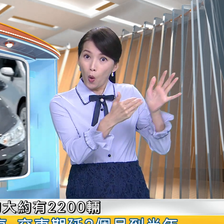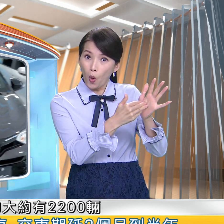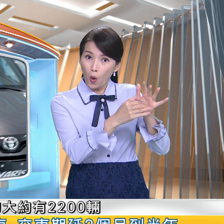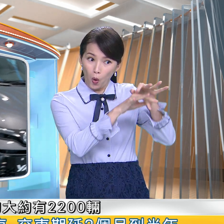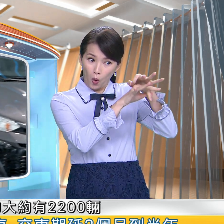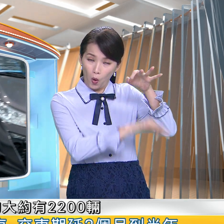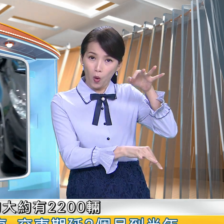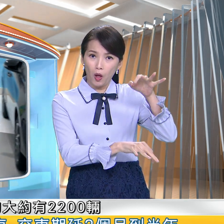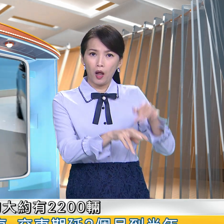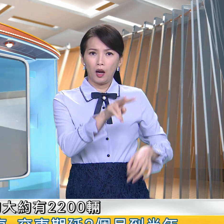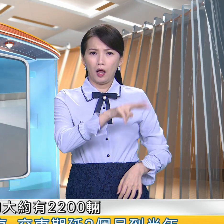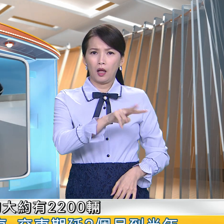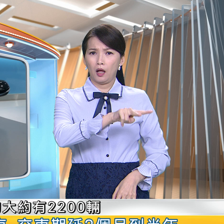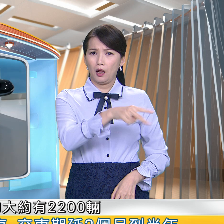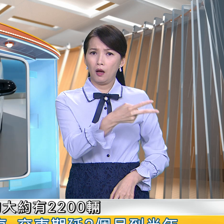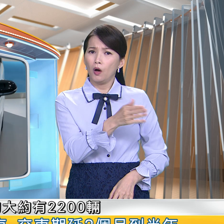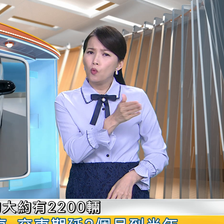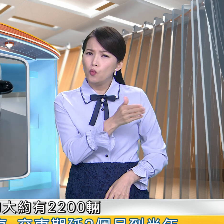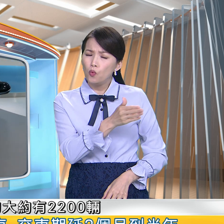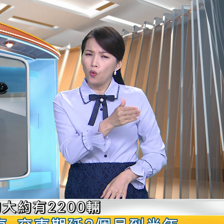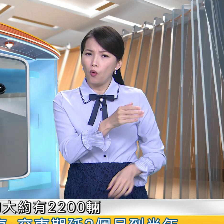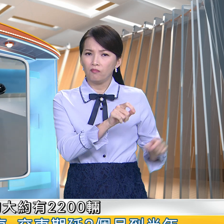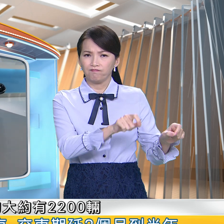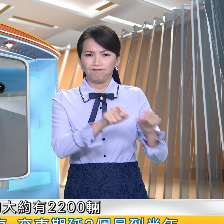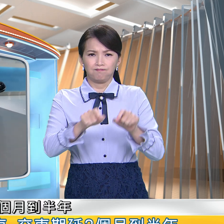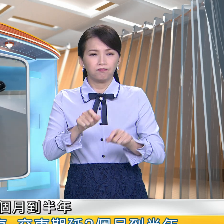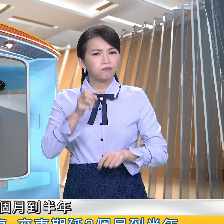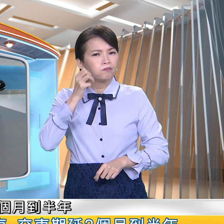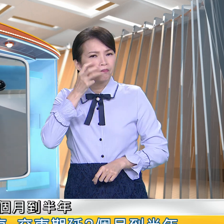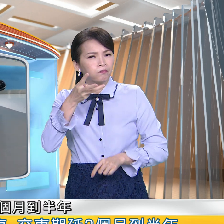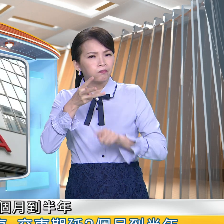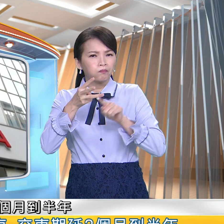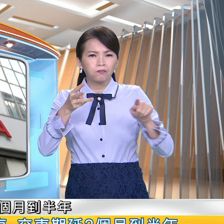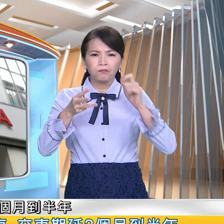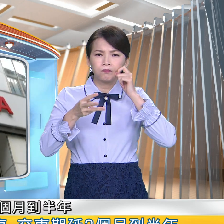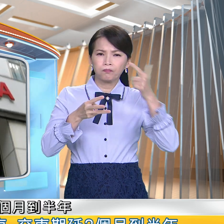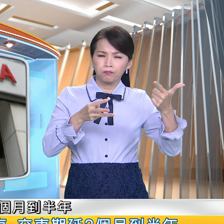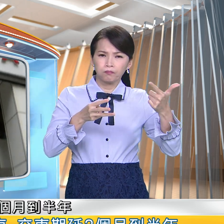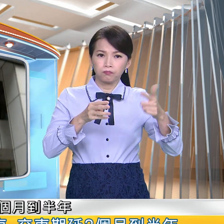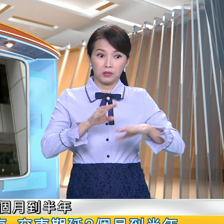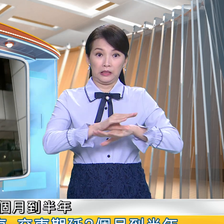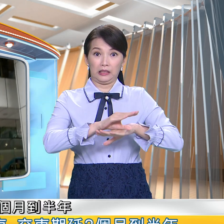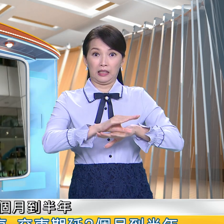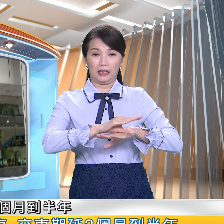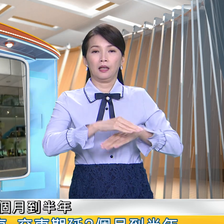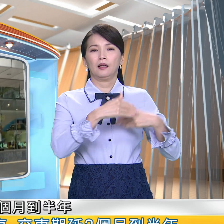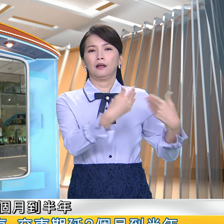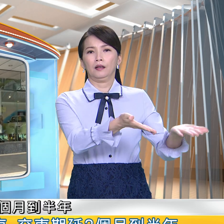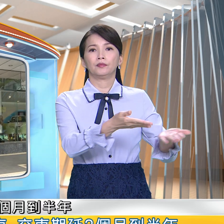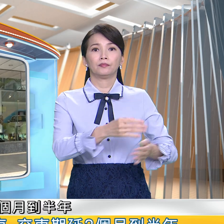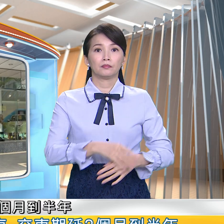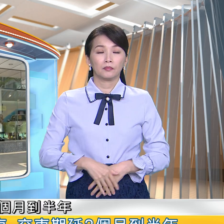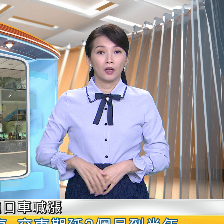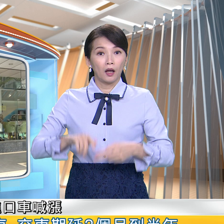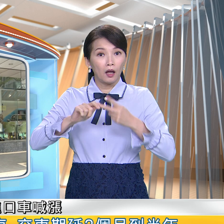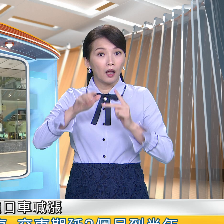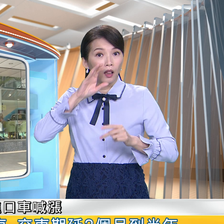接单的大约有2200辆，交车期限将延后3个月到半年。和泰表